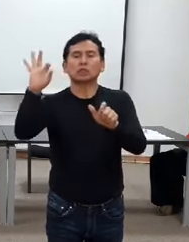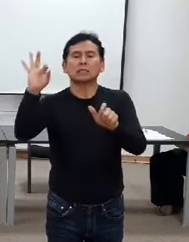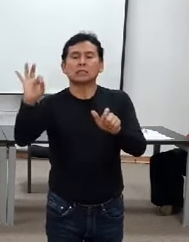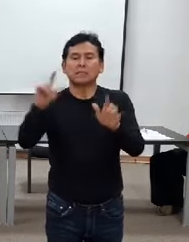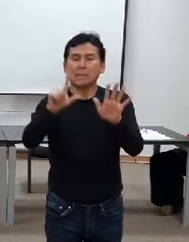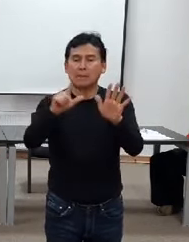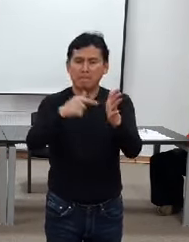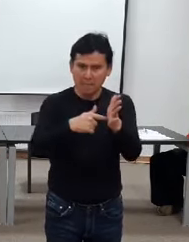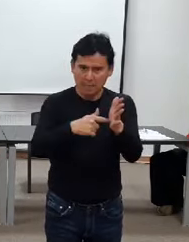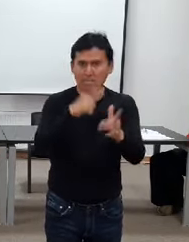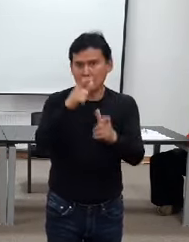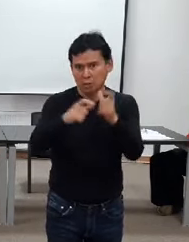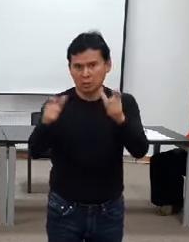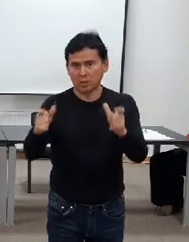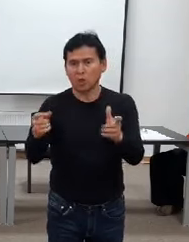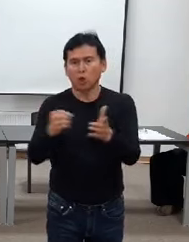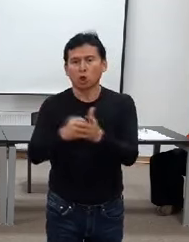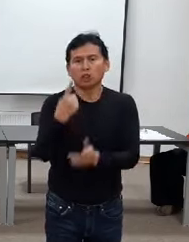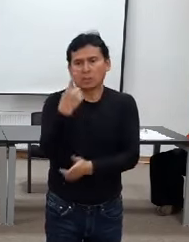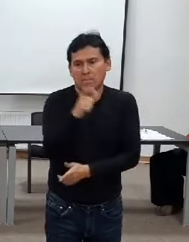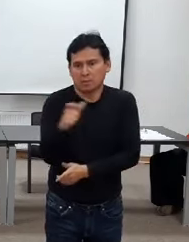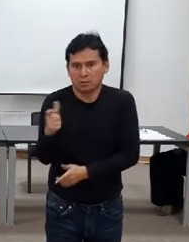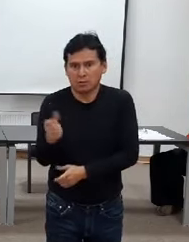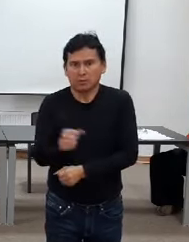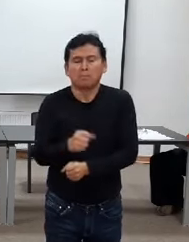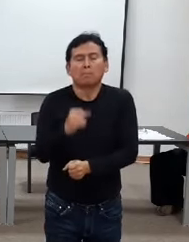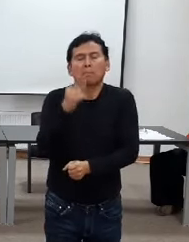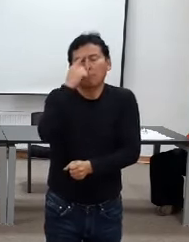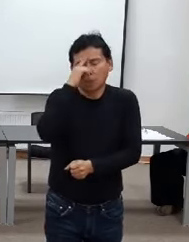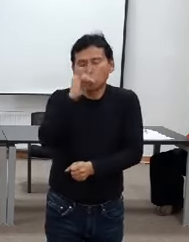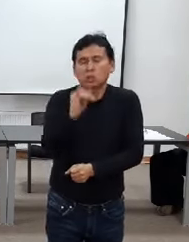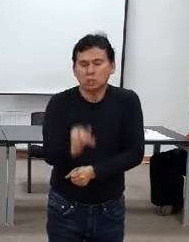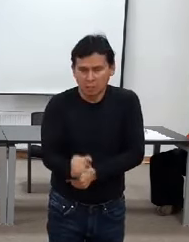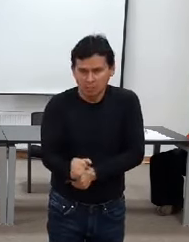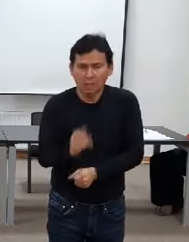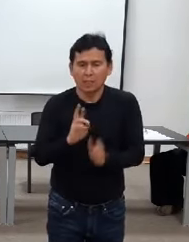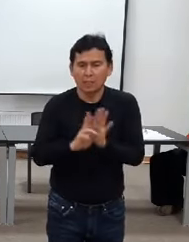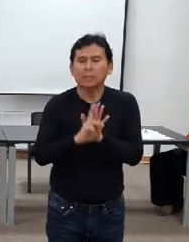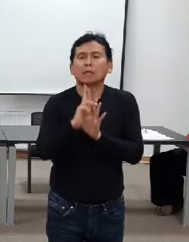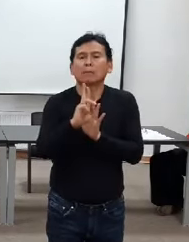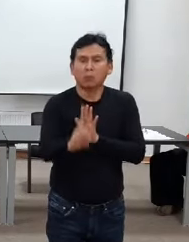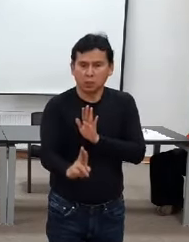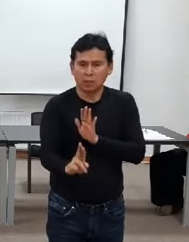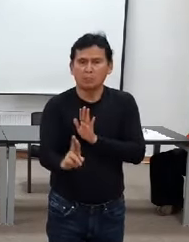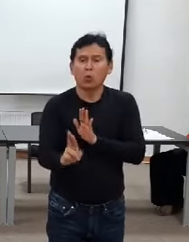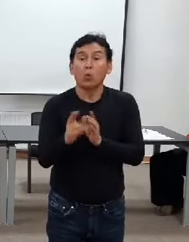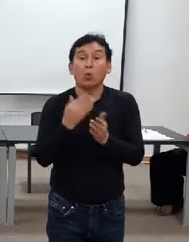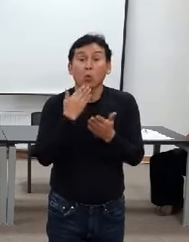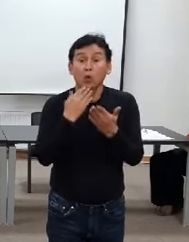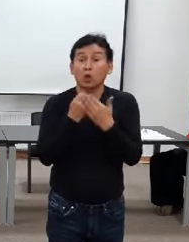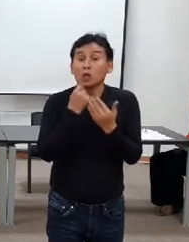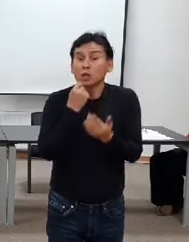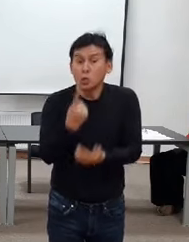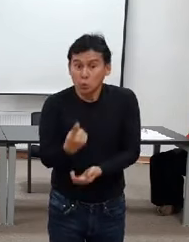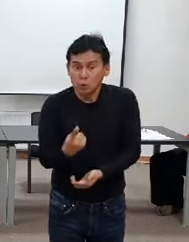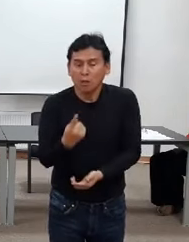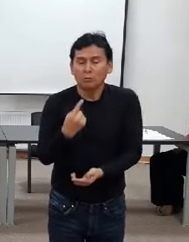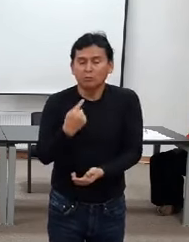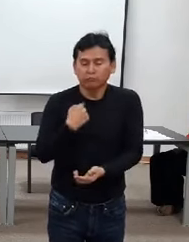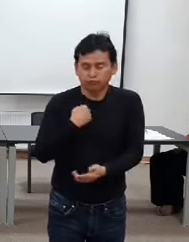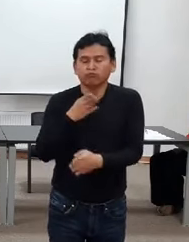100.000, con 100 fiscalizadores. Pero sí siempre respondemos a las denuncias realizadas.